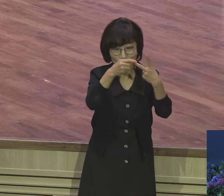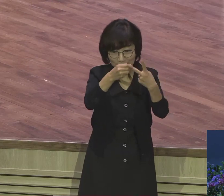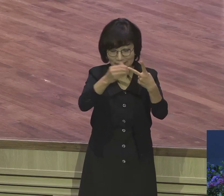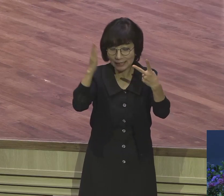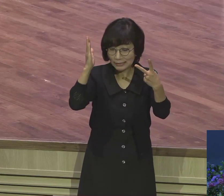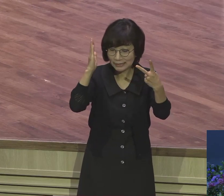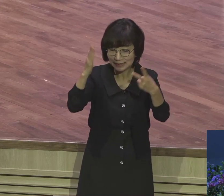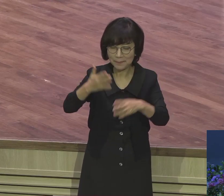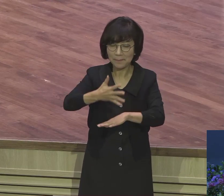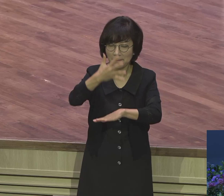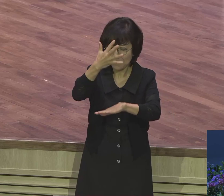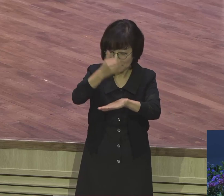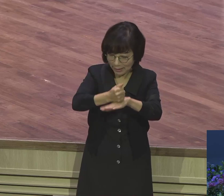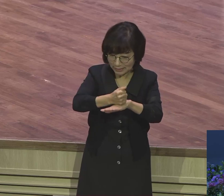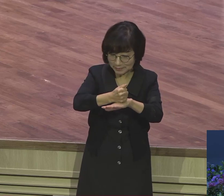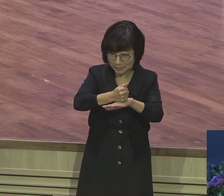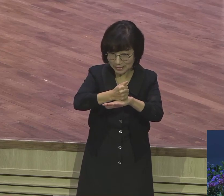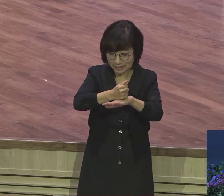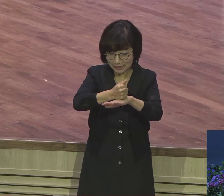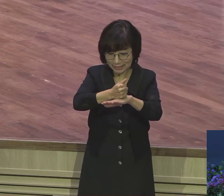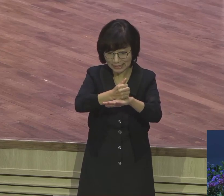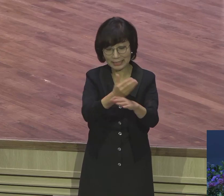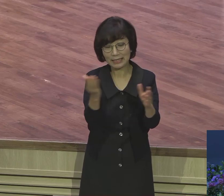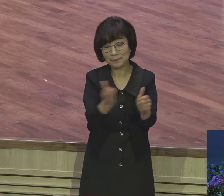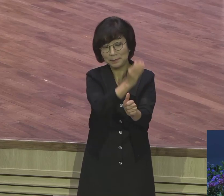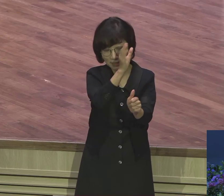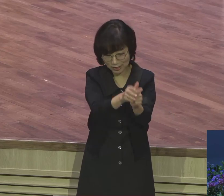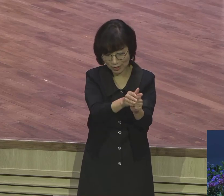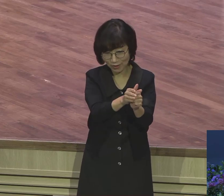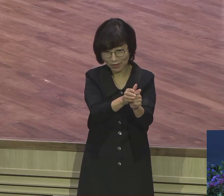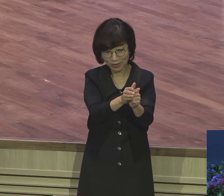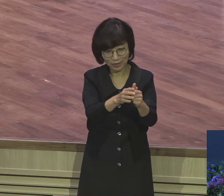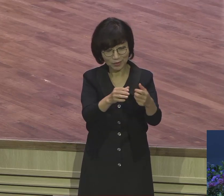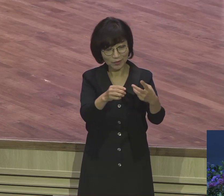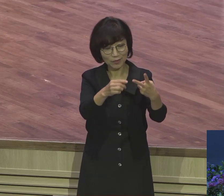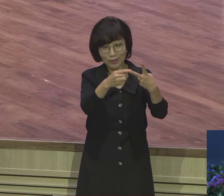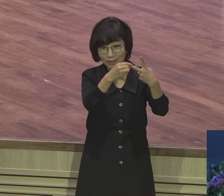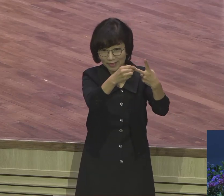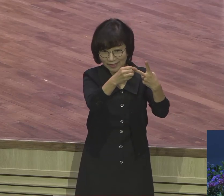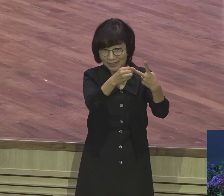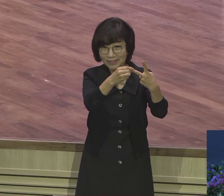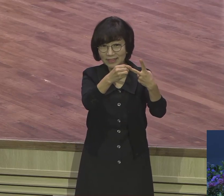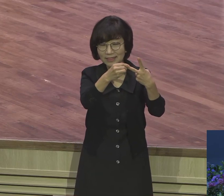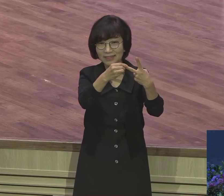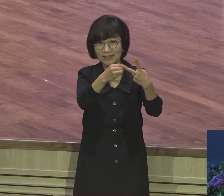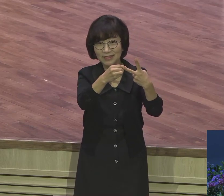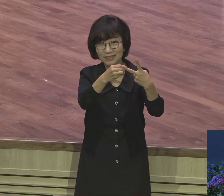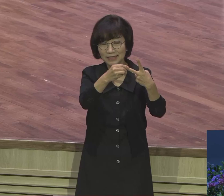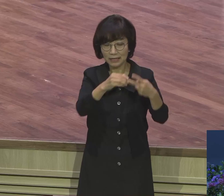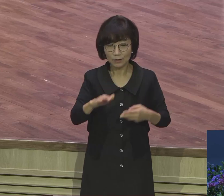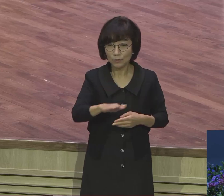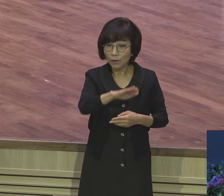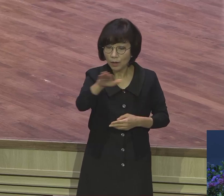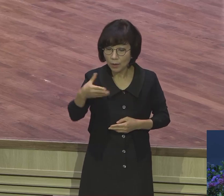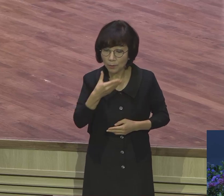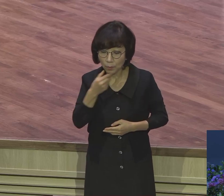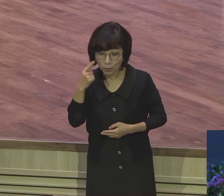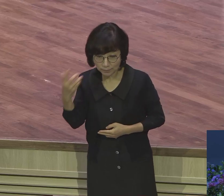라스트 미션 첫 번째 미션 마지막 미션 이것이 우리가 보고 교회살릴